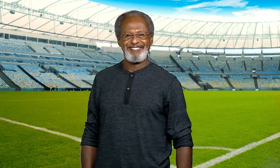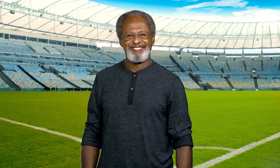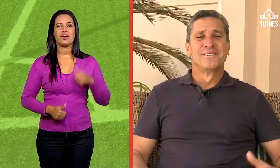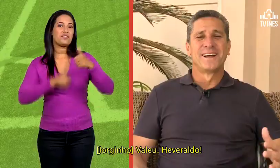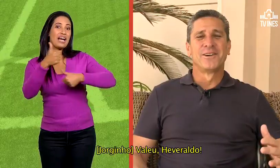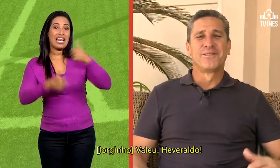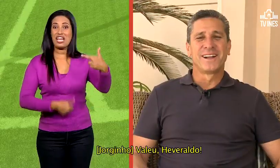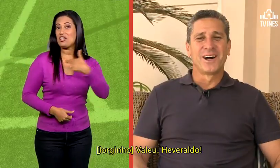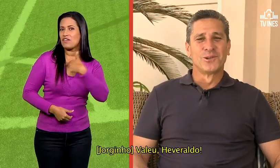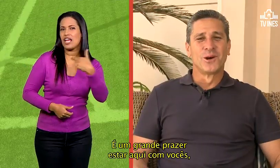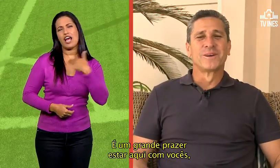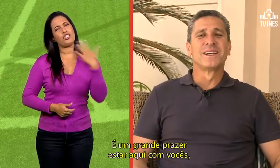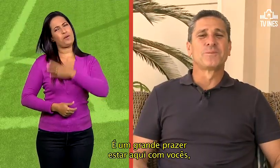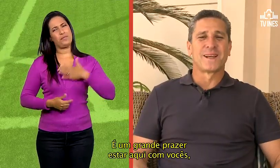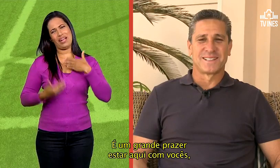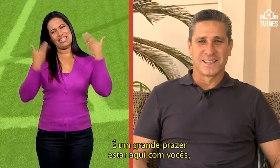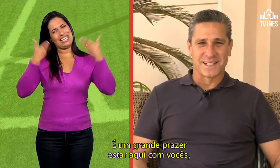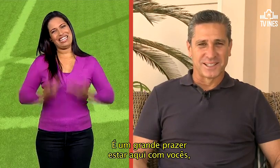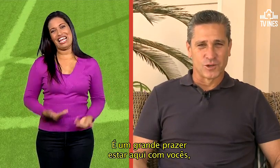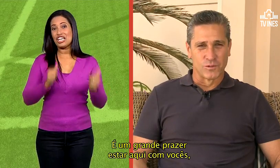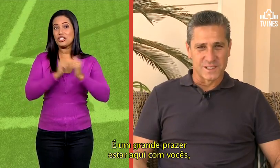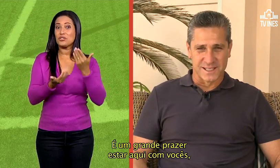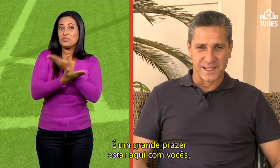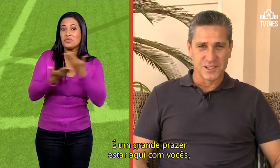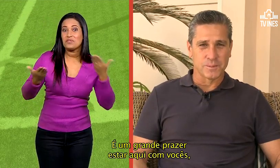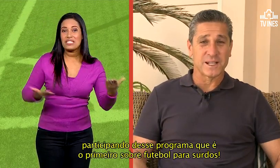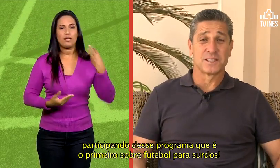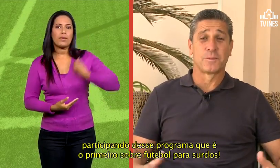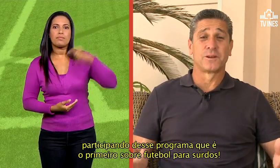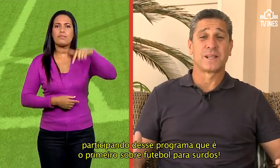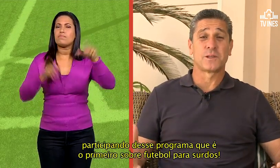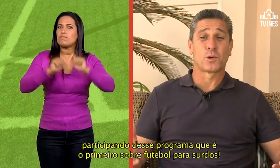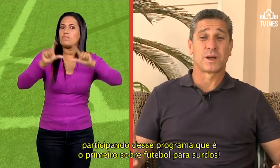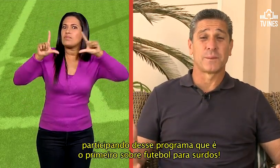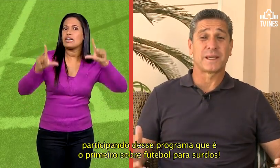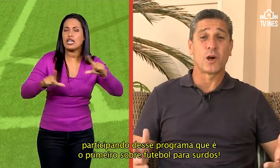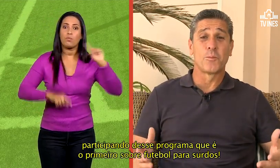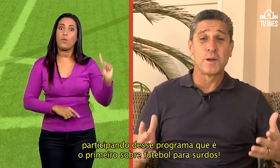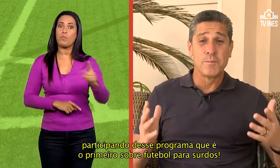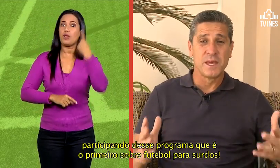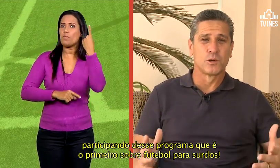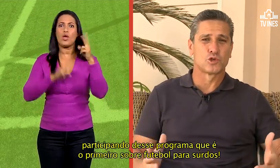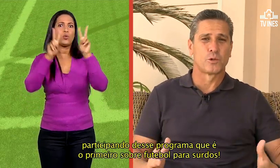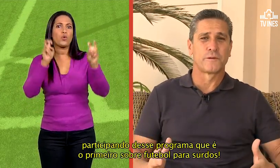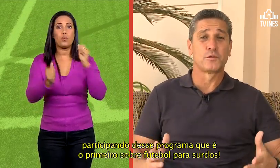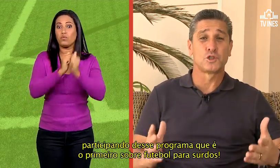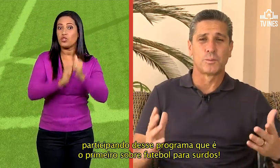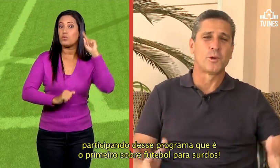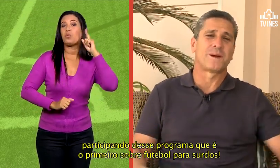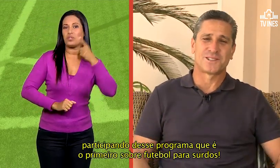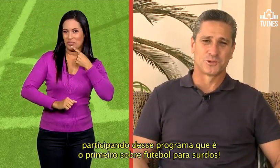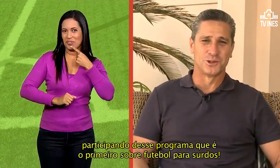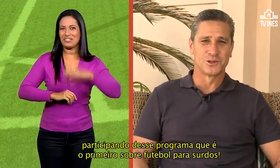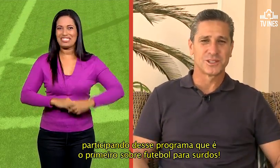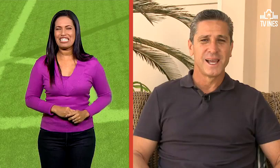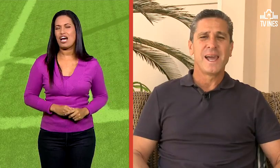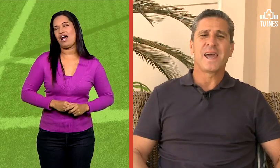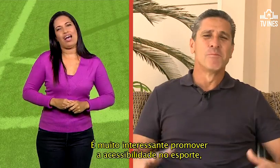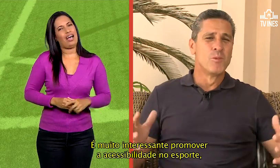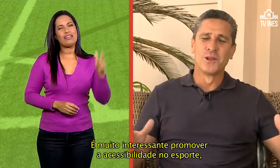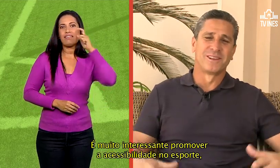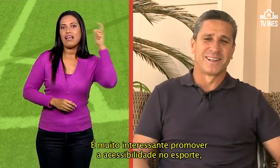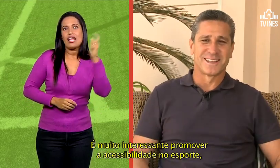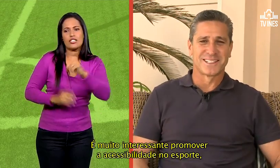Jorginho! Valeu, Everaldo. É um grande prazer estar aqui com vocês, participando desse programa que é o primeiro sobre futebol para surdos.